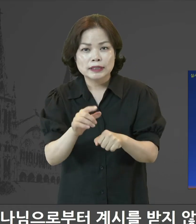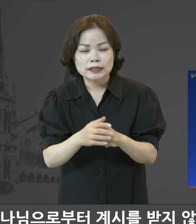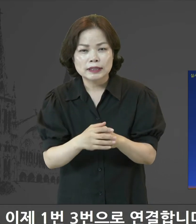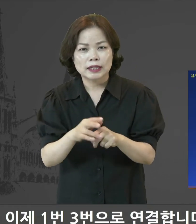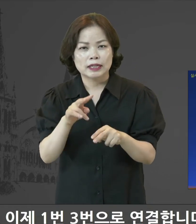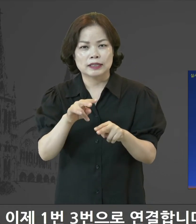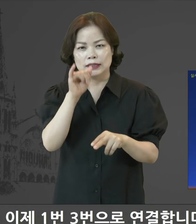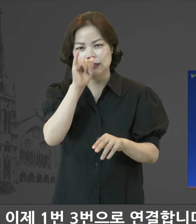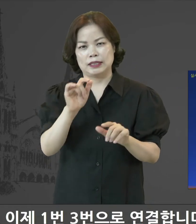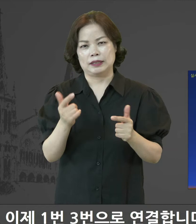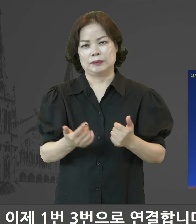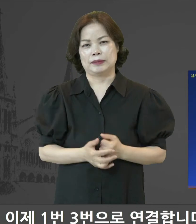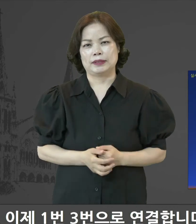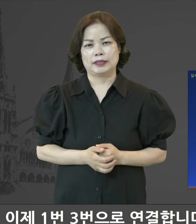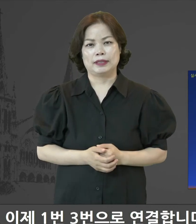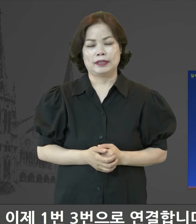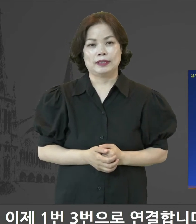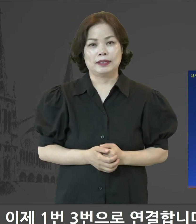있지 않습니다.